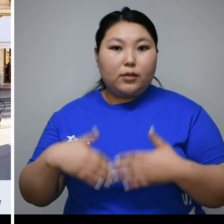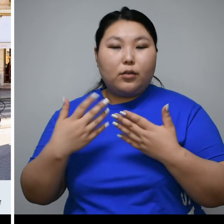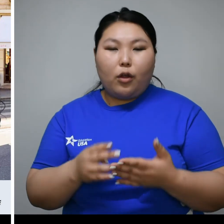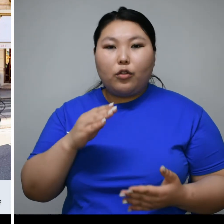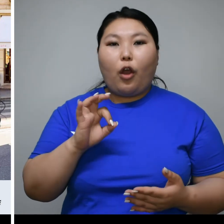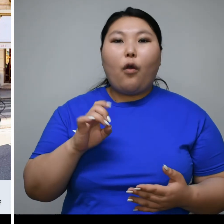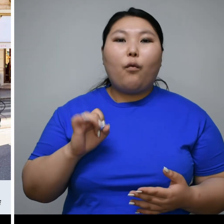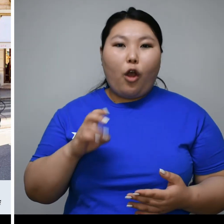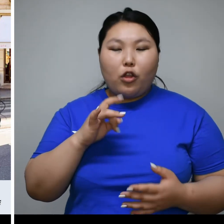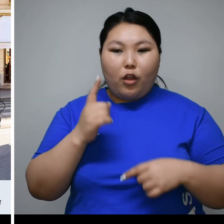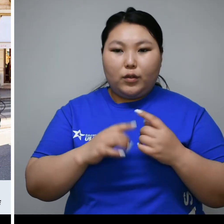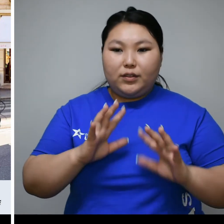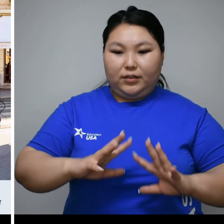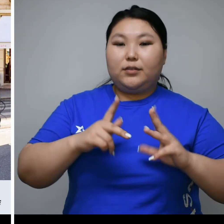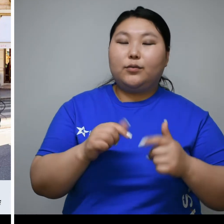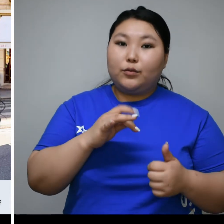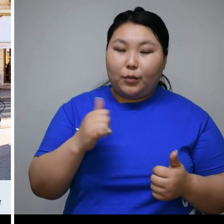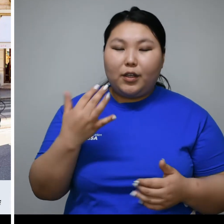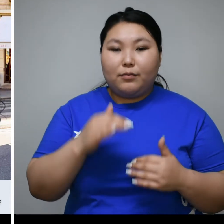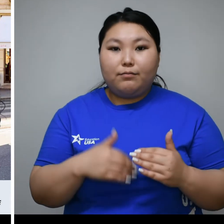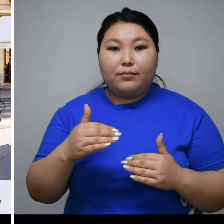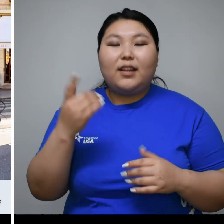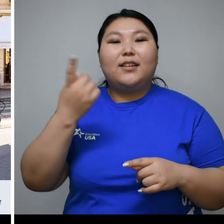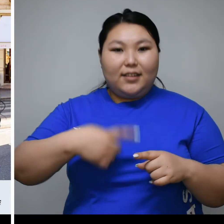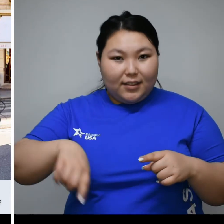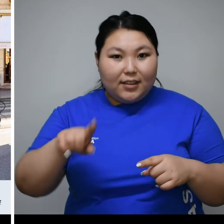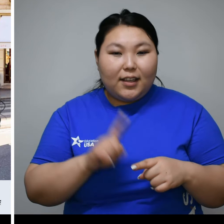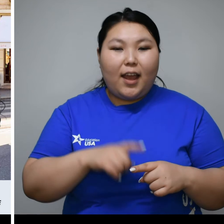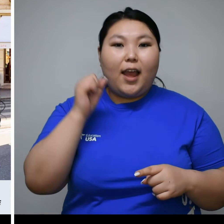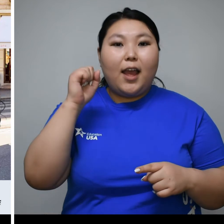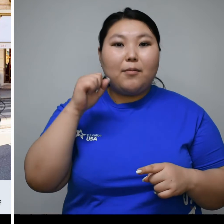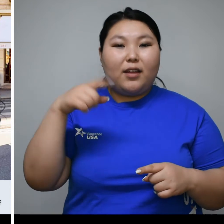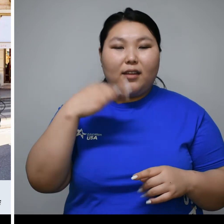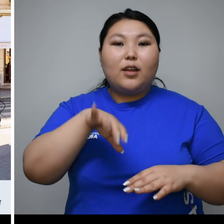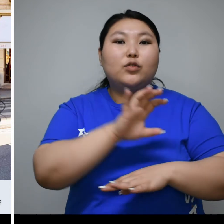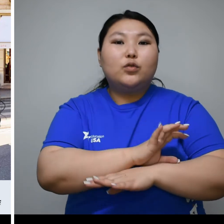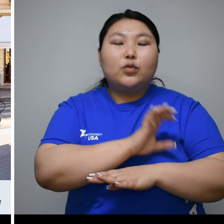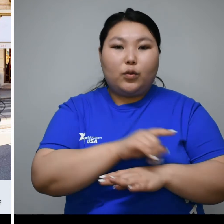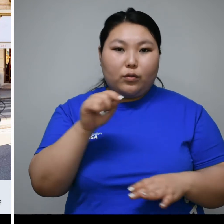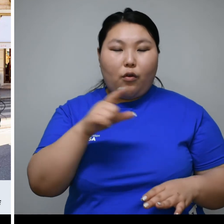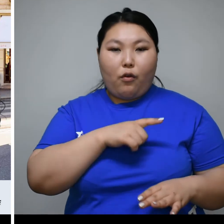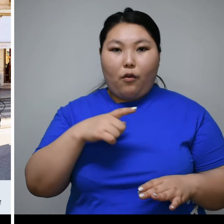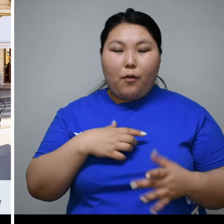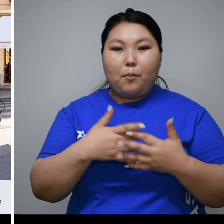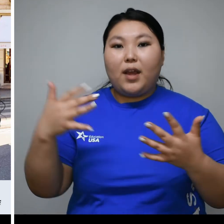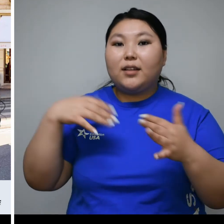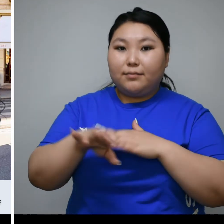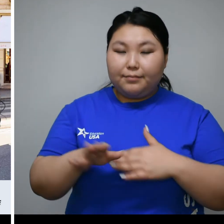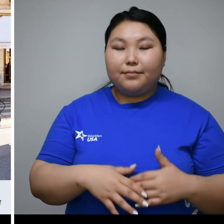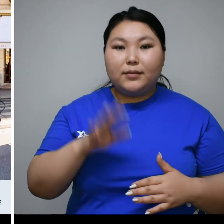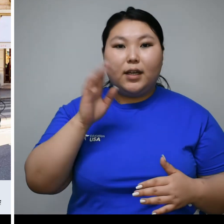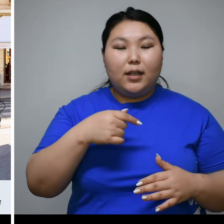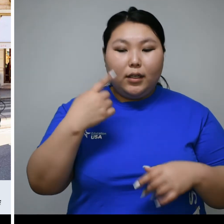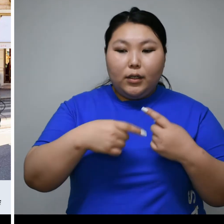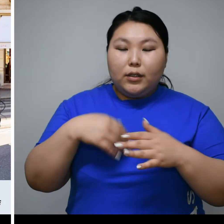өгөөд тэгээд топлын оноогоо илүү сайжруулад ч юм уу ингэж явж хагаад дахиад нөгөө Америкийн ихтэй сургуулиуд руу өөрсдөө материал